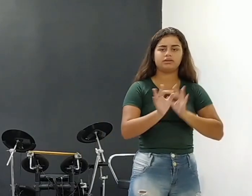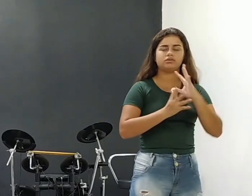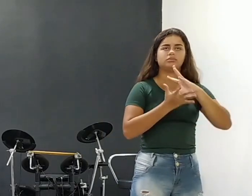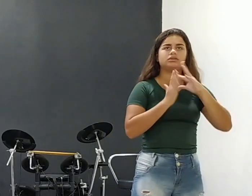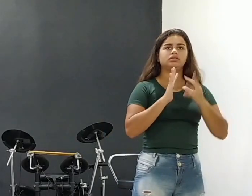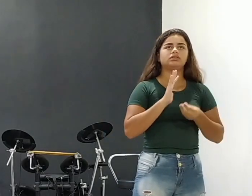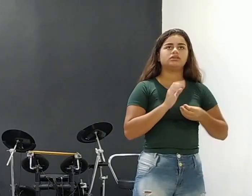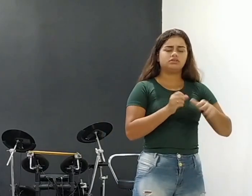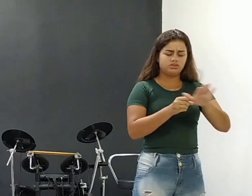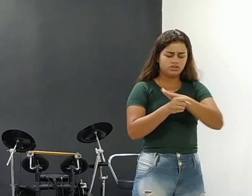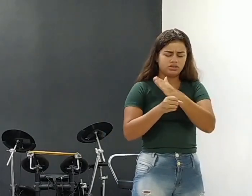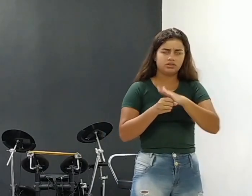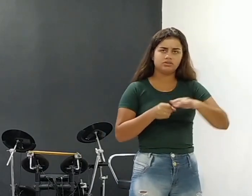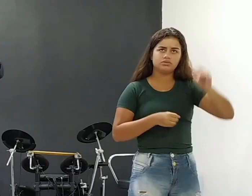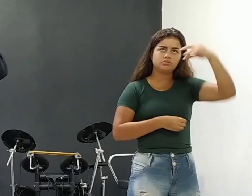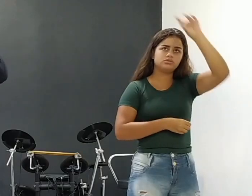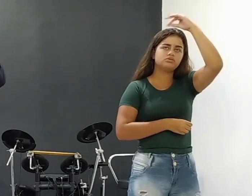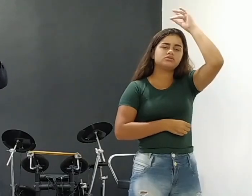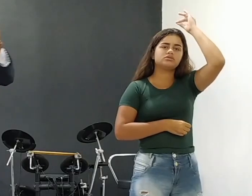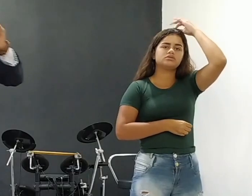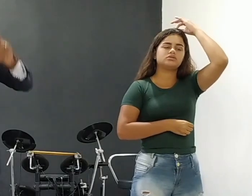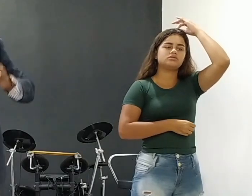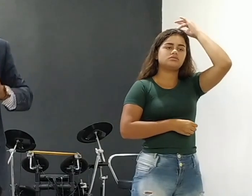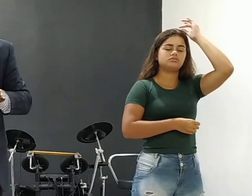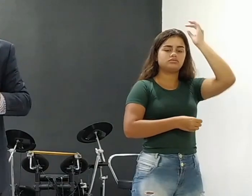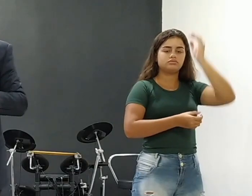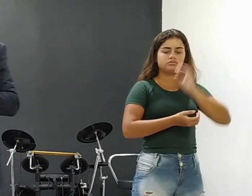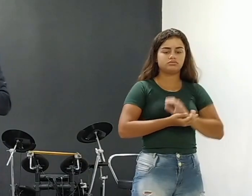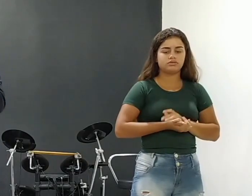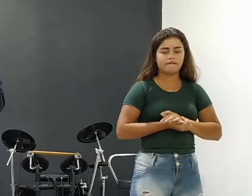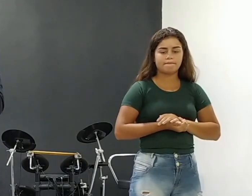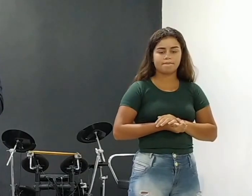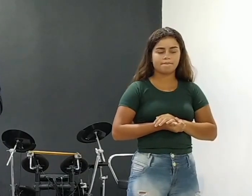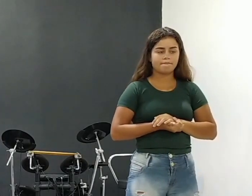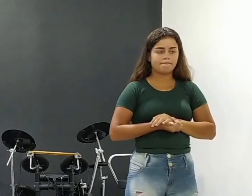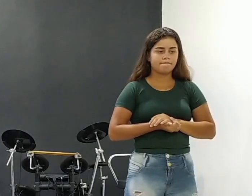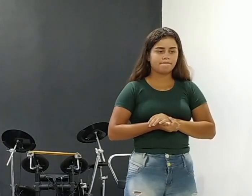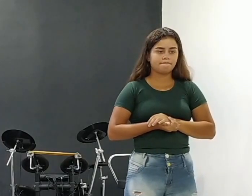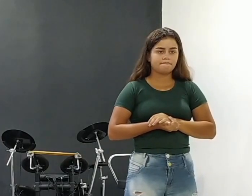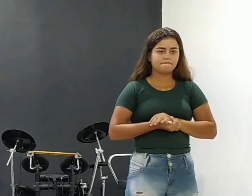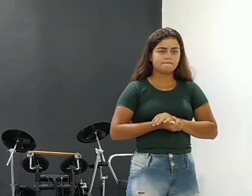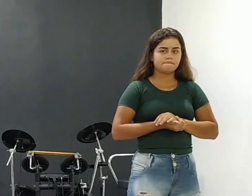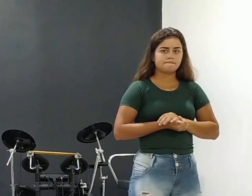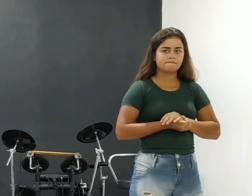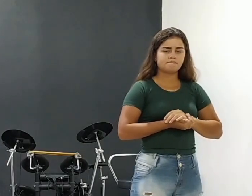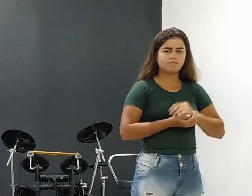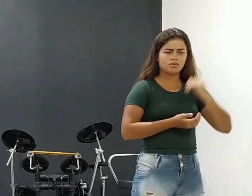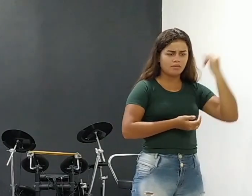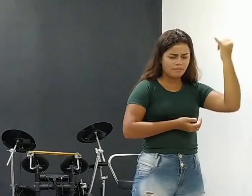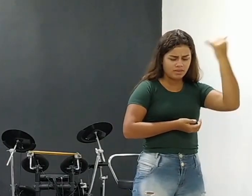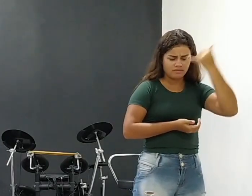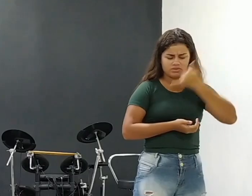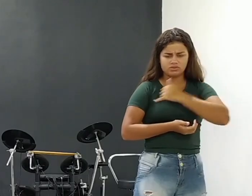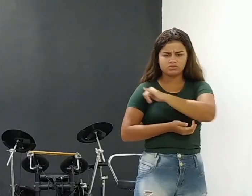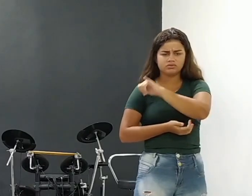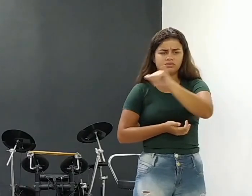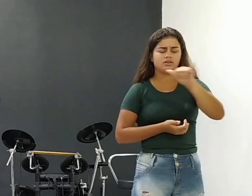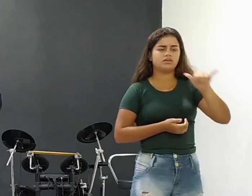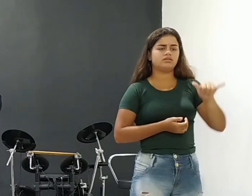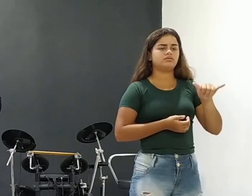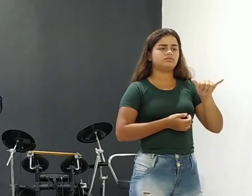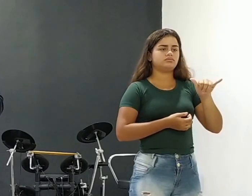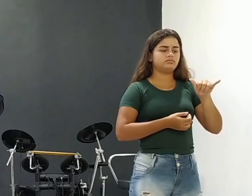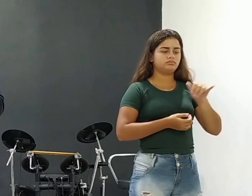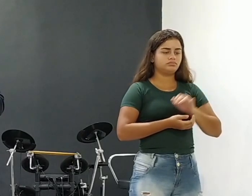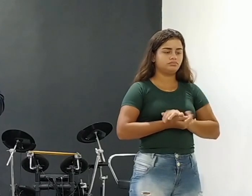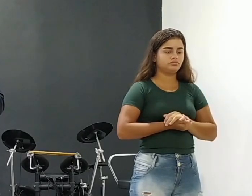do Espírito Santo, para poder abrir e fechar a boca, fazer com que a palavra de Deus vá e produza frutos,